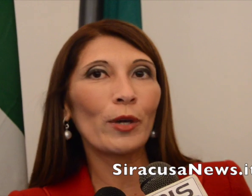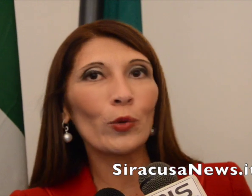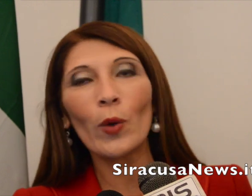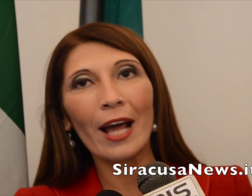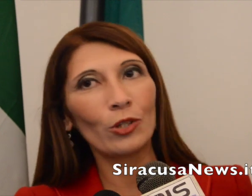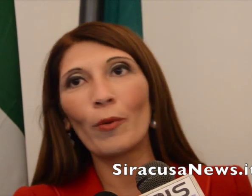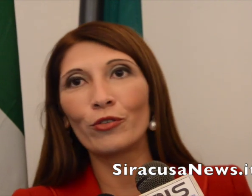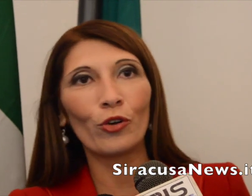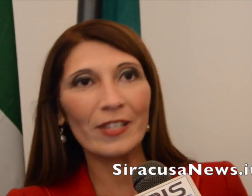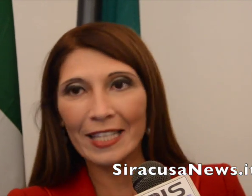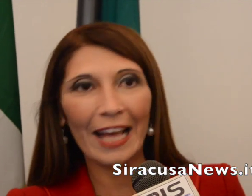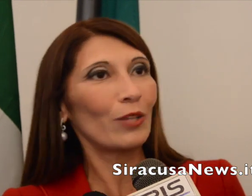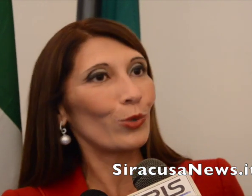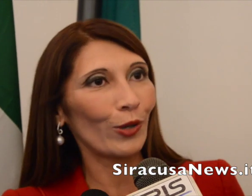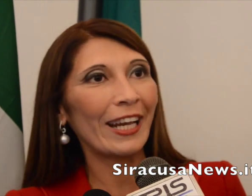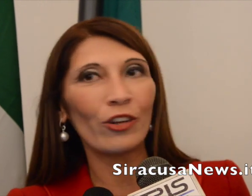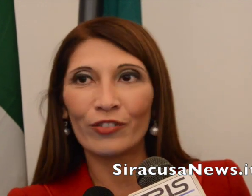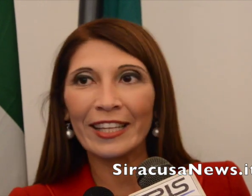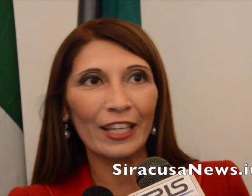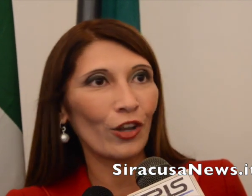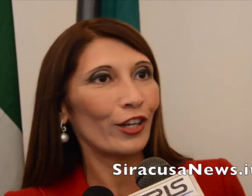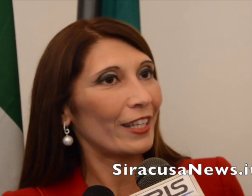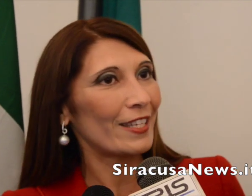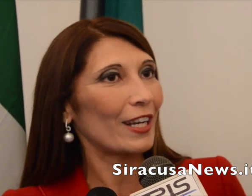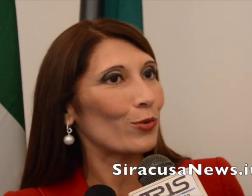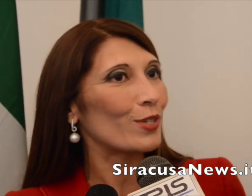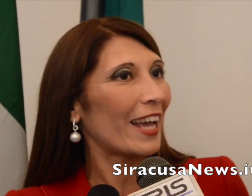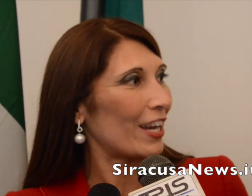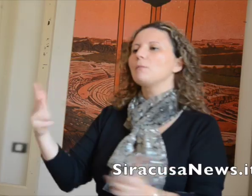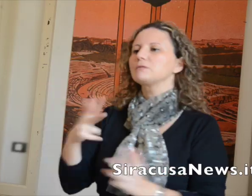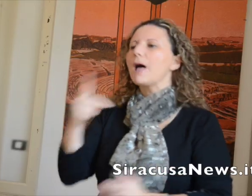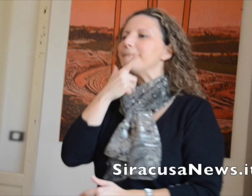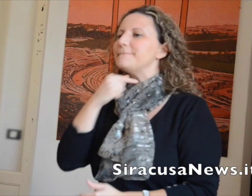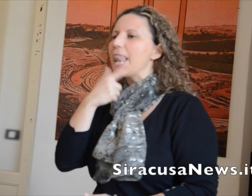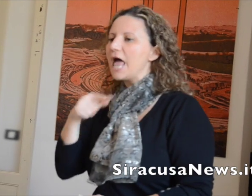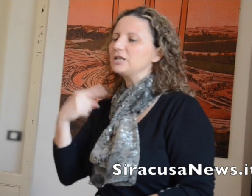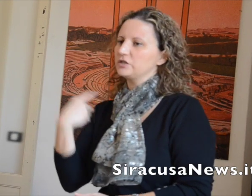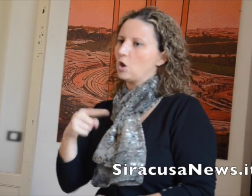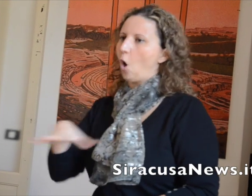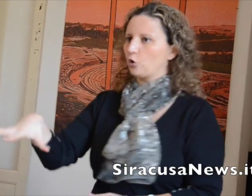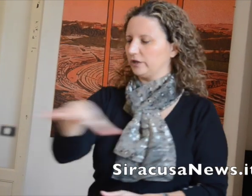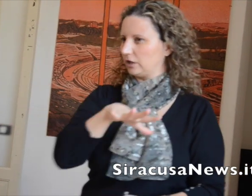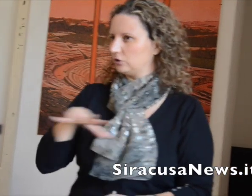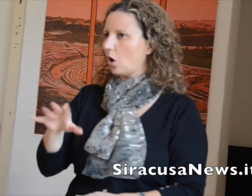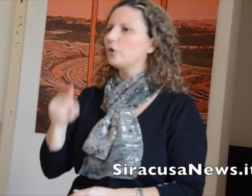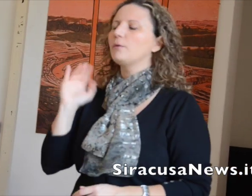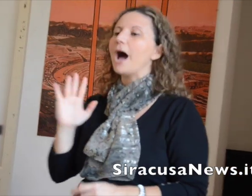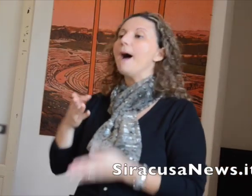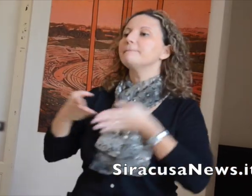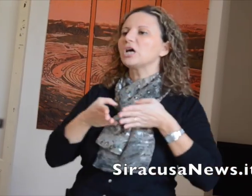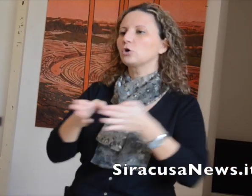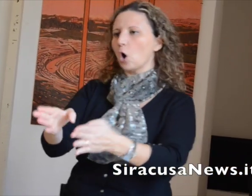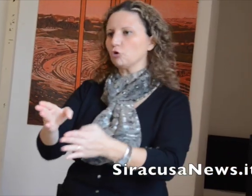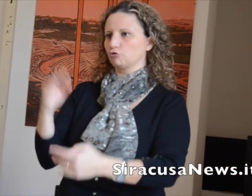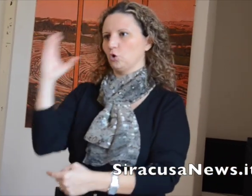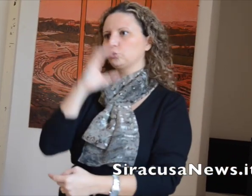sordi come chiunque altro possono visitare tutti i nostri territori di Siracusa e Noto. Trattandosi di barriere comunicative loro